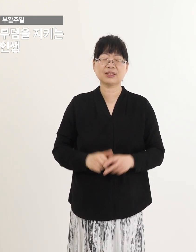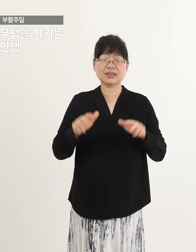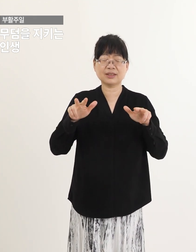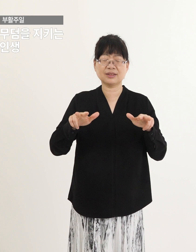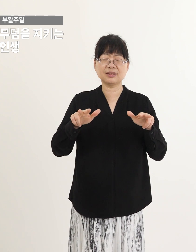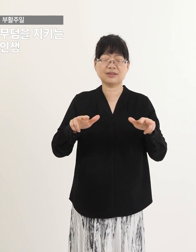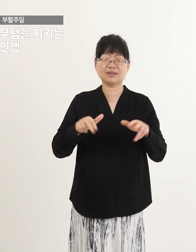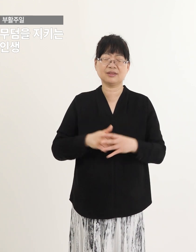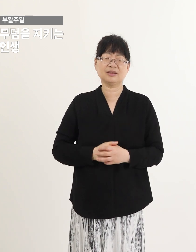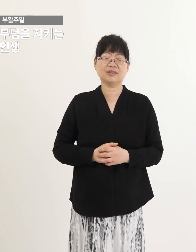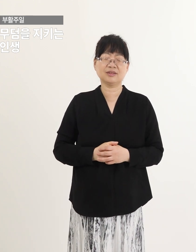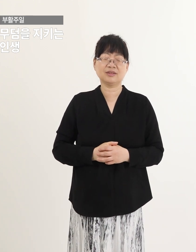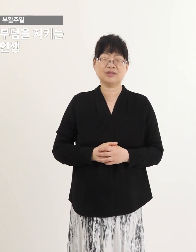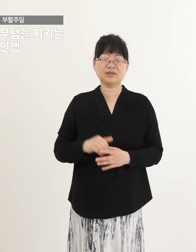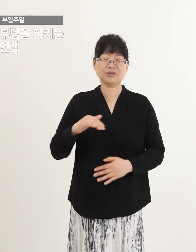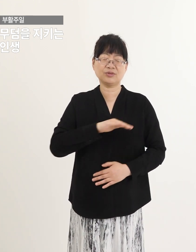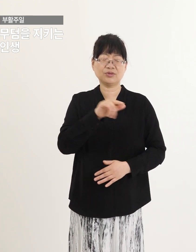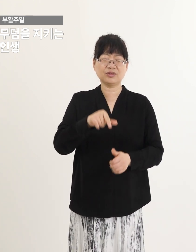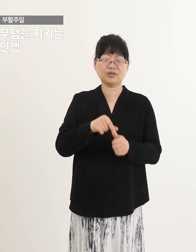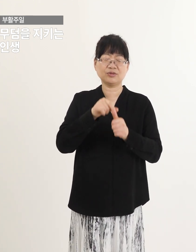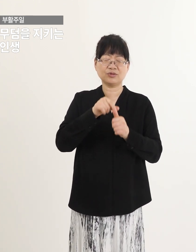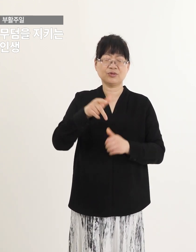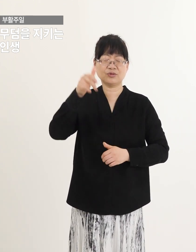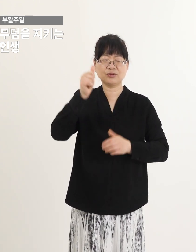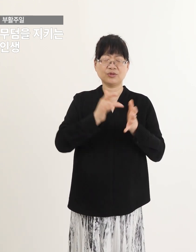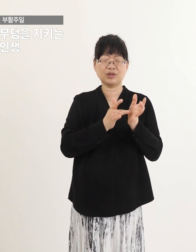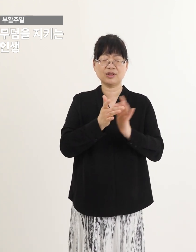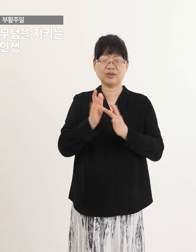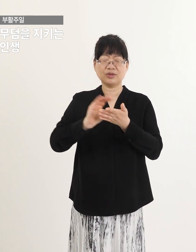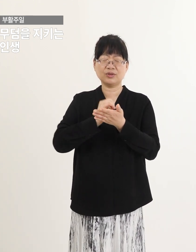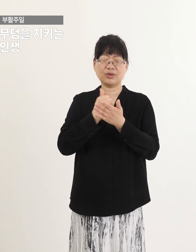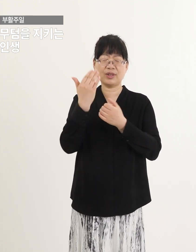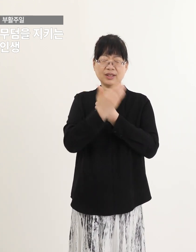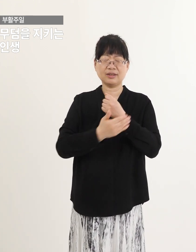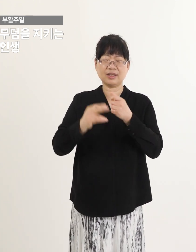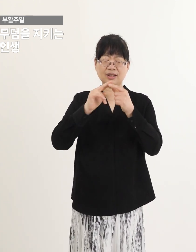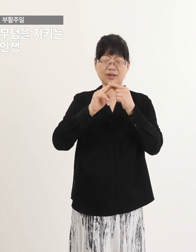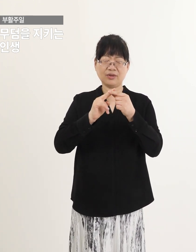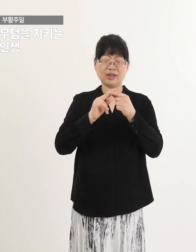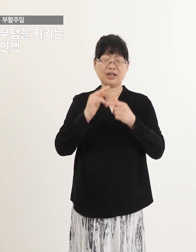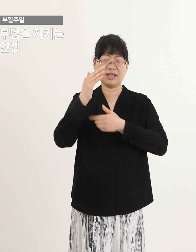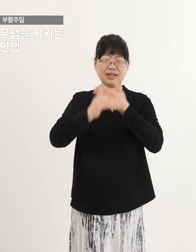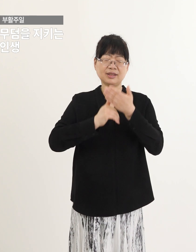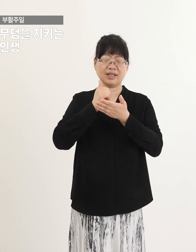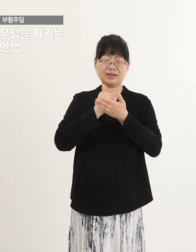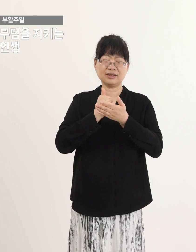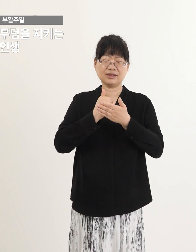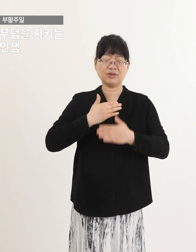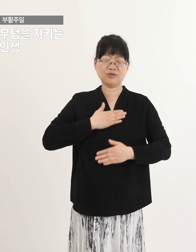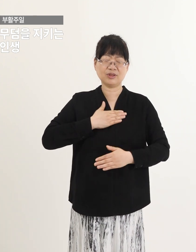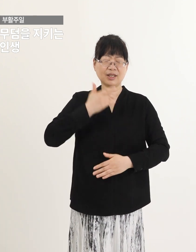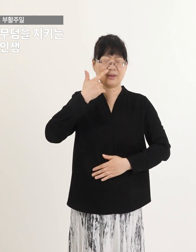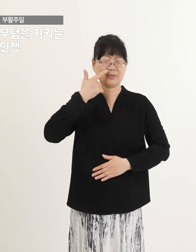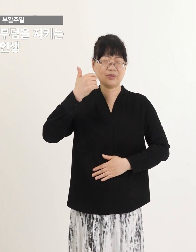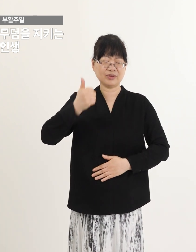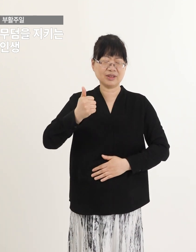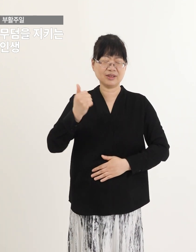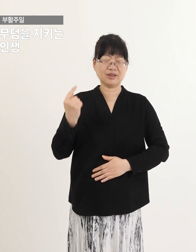지금은 우리 구주 예수 그리스도의 은혜와 하나님 우리